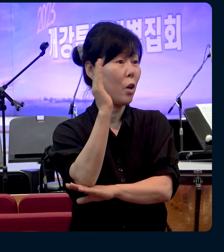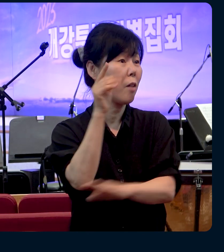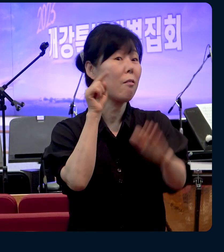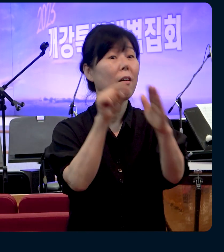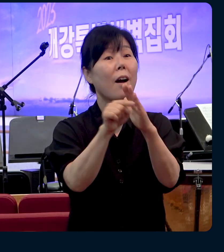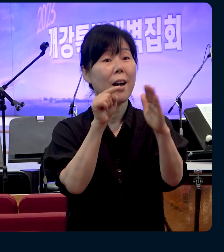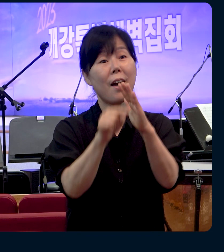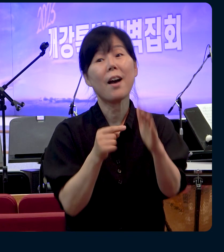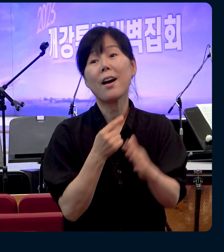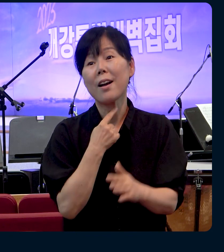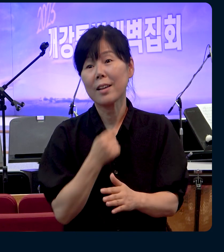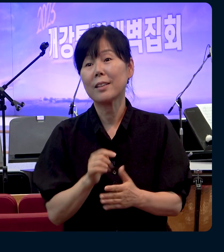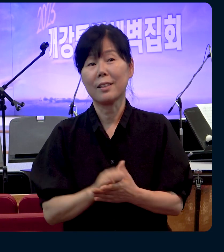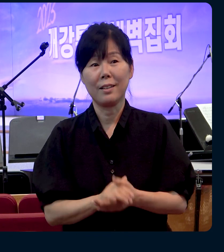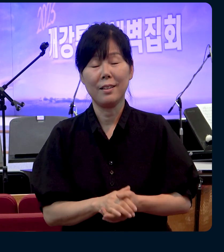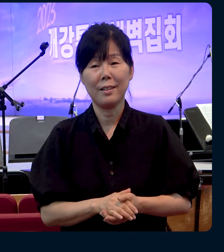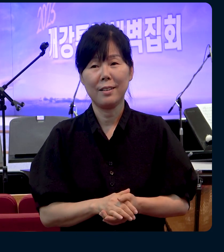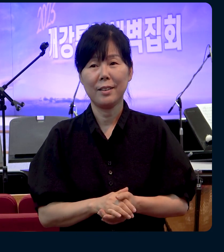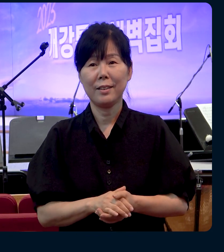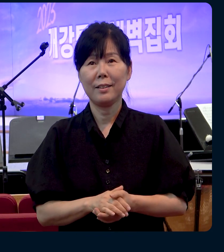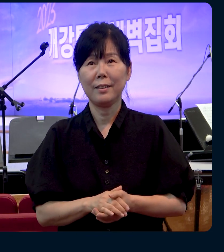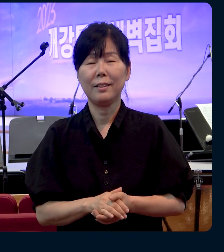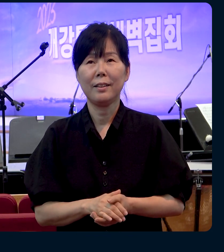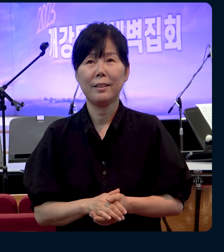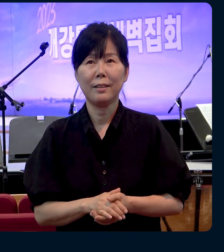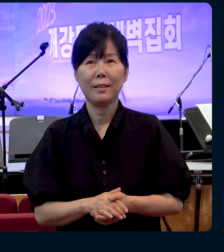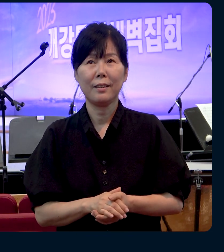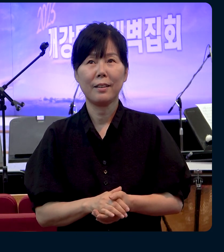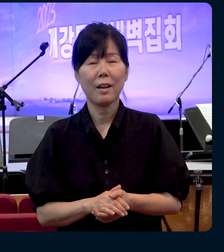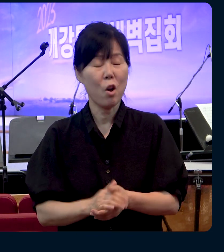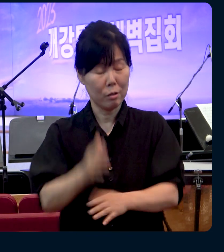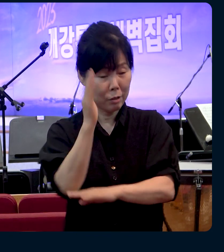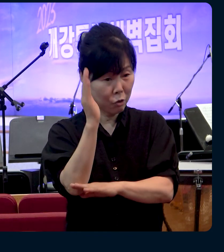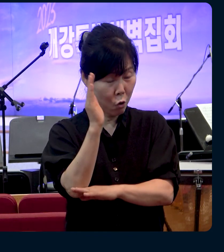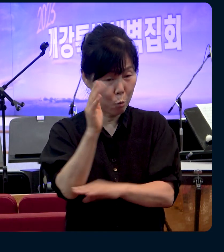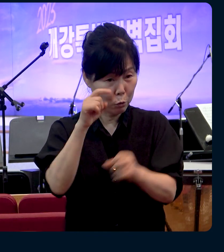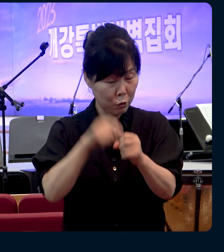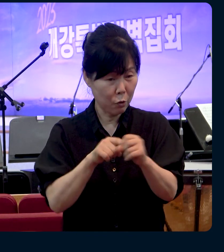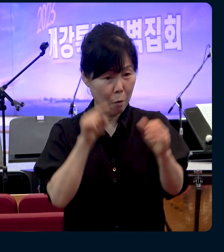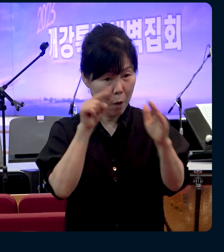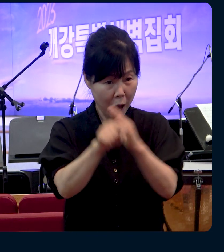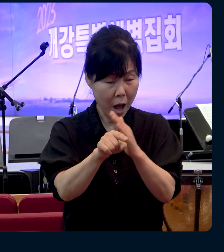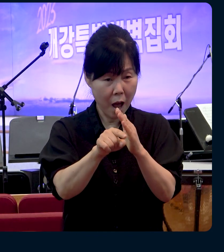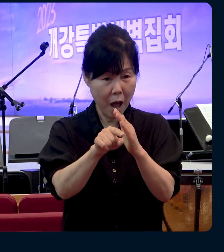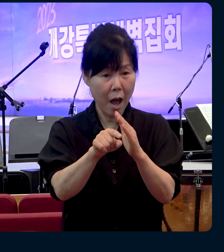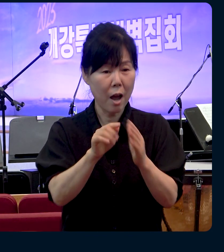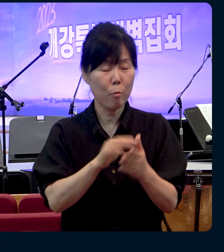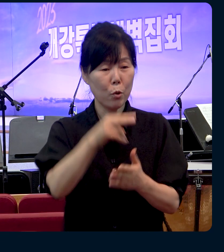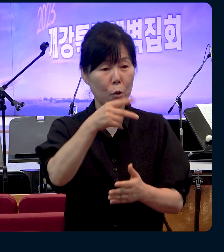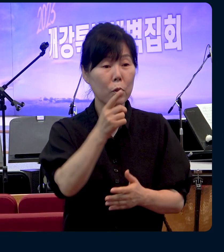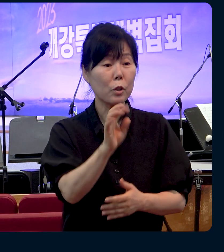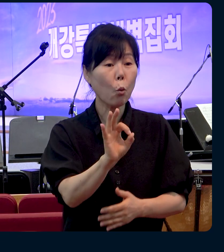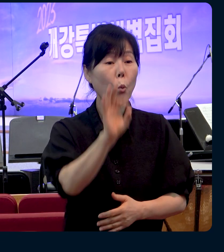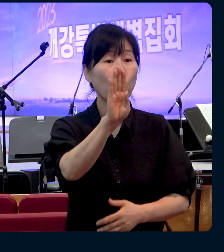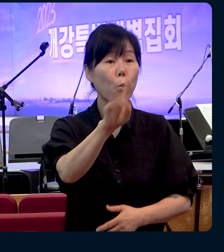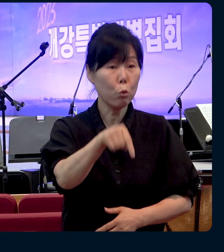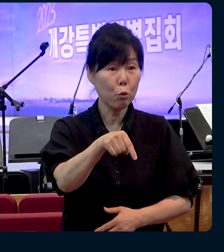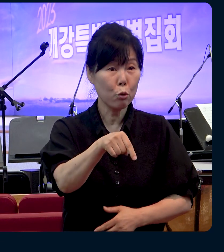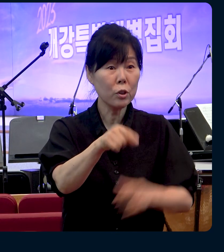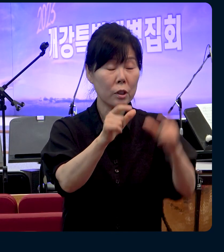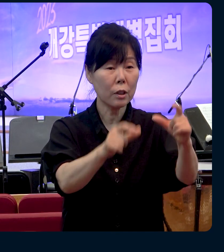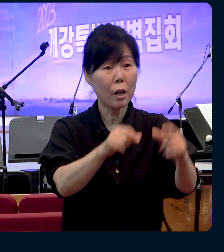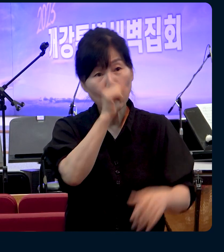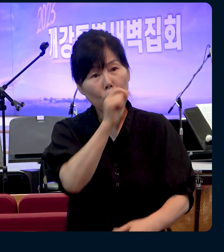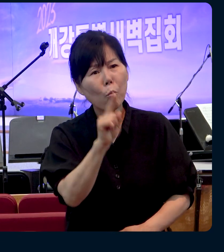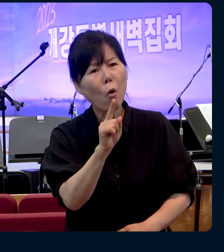많이 갑니다. 캐롤라이나 이런 쪽에도 가는데 그 동부 쪽에 가보면요, 와, 제일 부러운 게